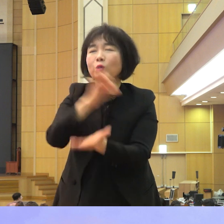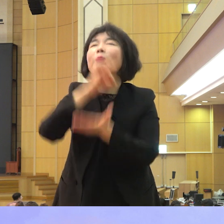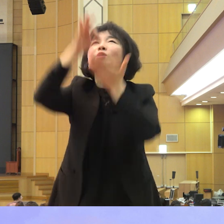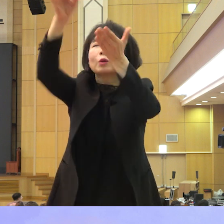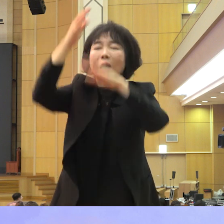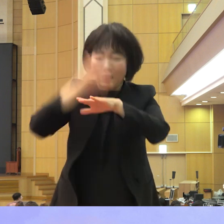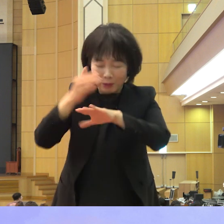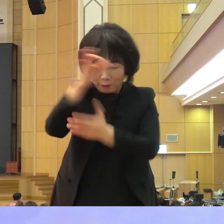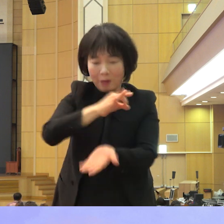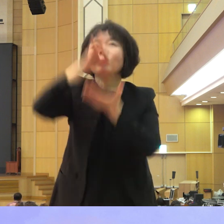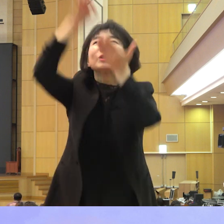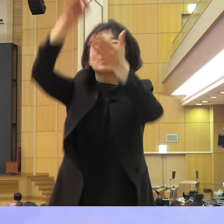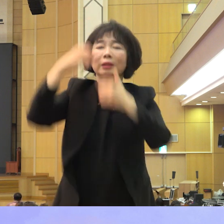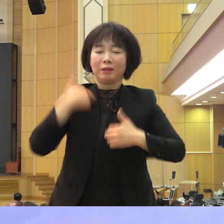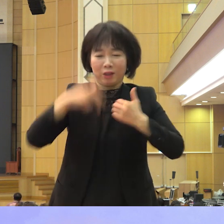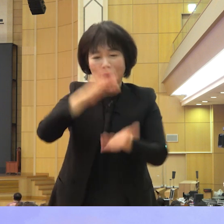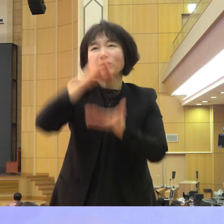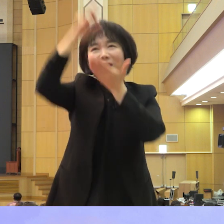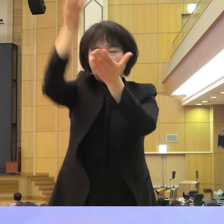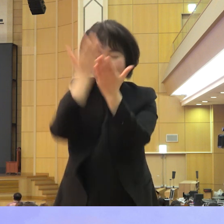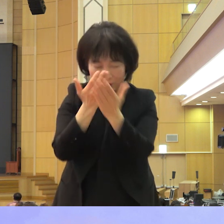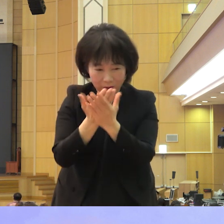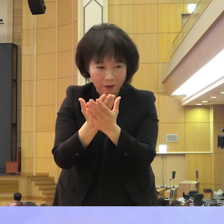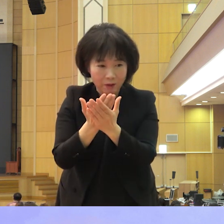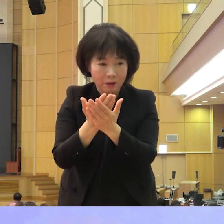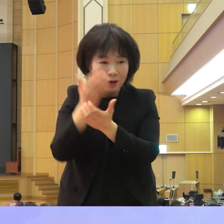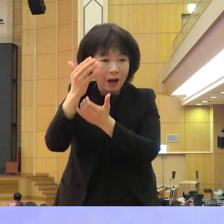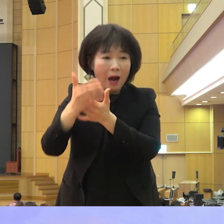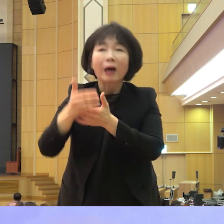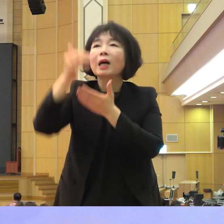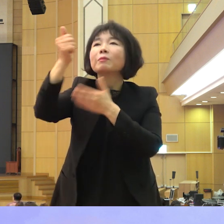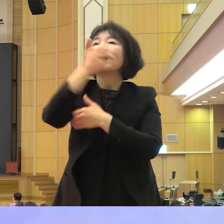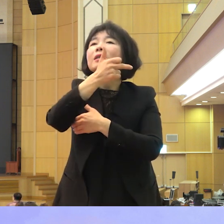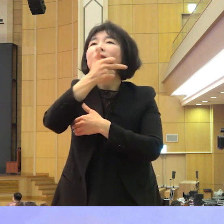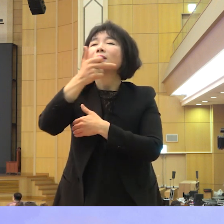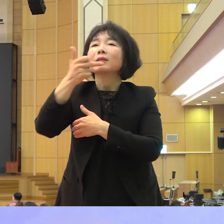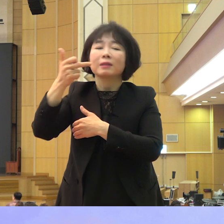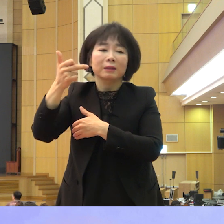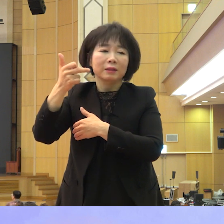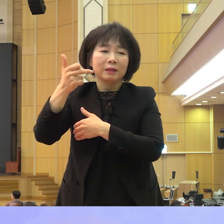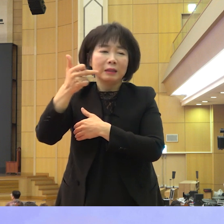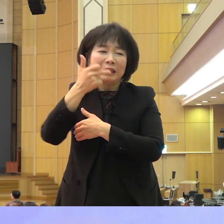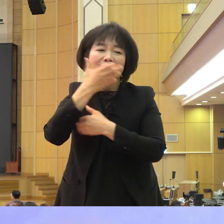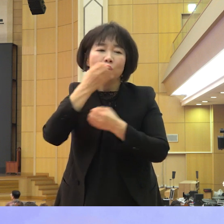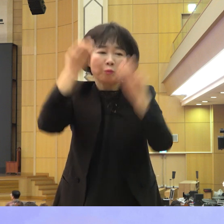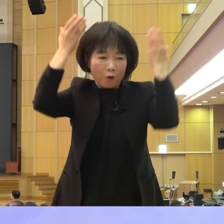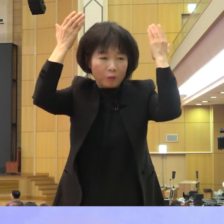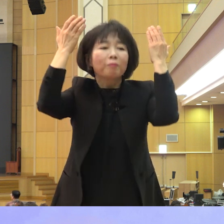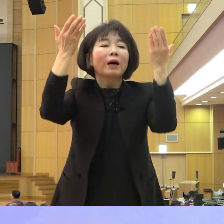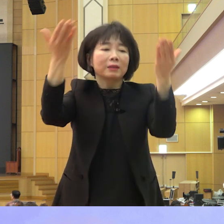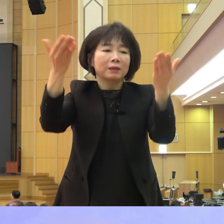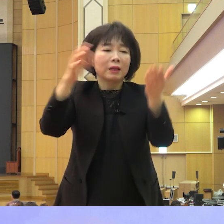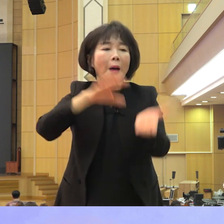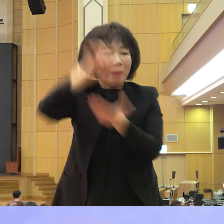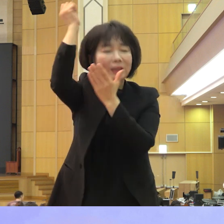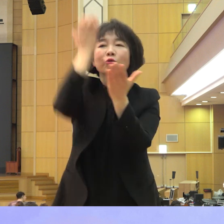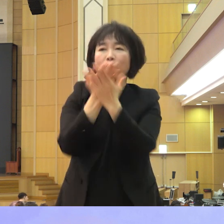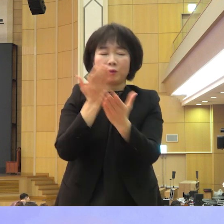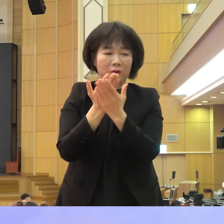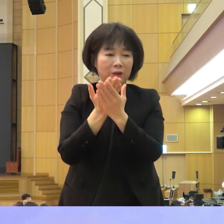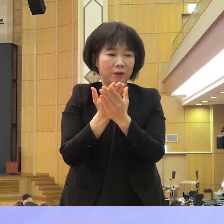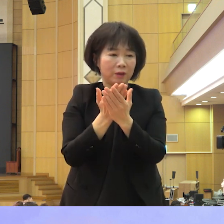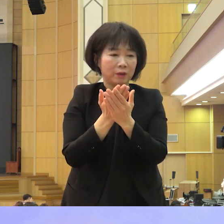하시고 감사함으로 드리게 하시고 즐겁게 드리게 하셔서 하나님께 드려지는 예물, 하나님이 연락하는 예물 되게 하여